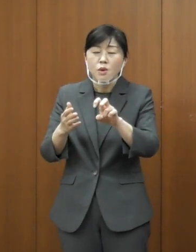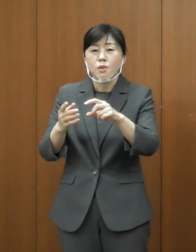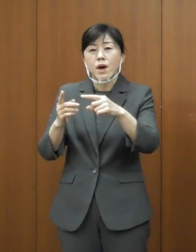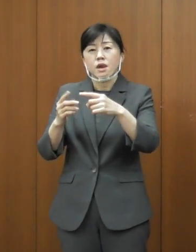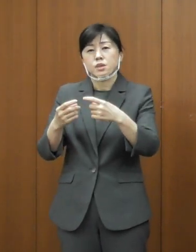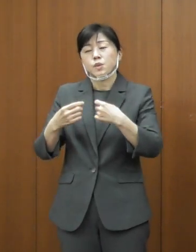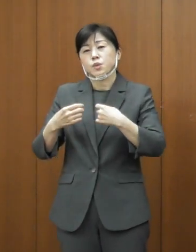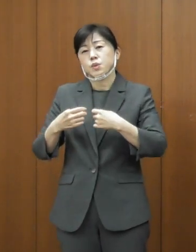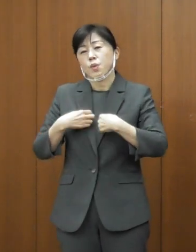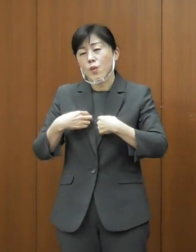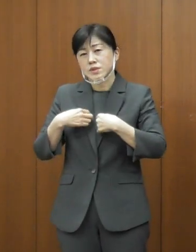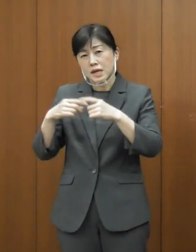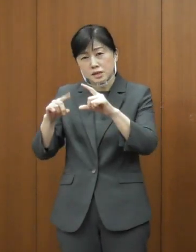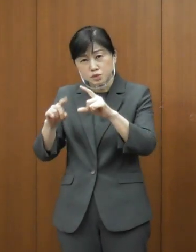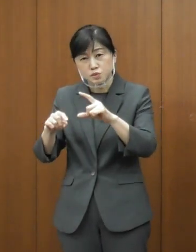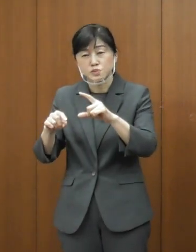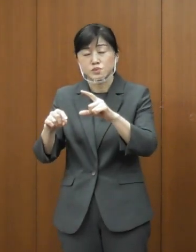ました。